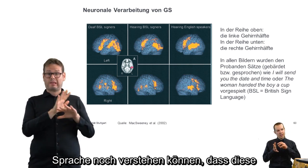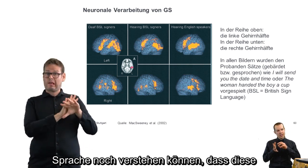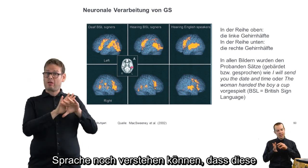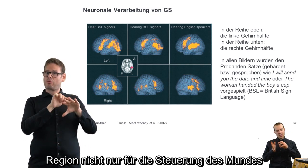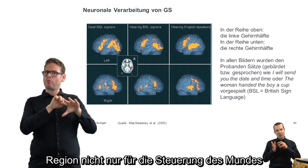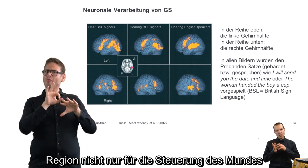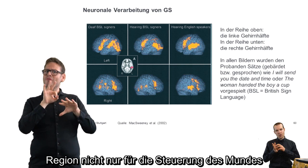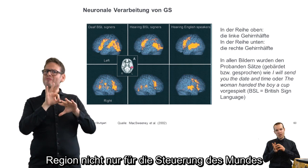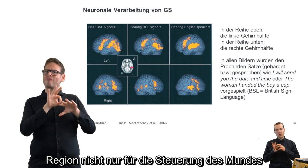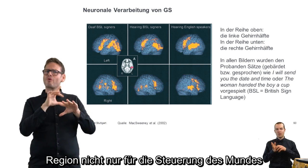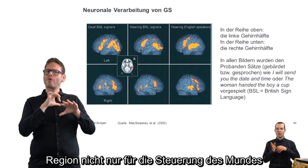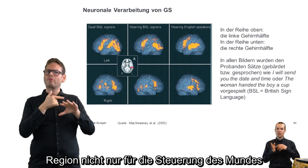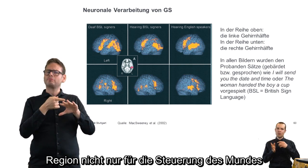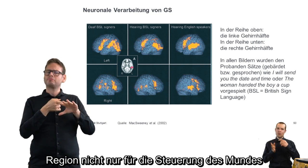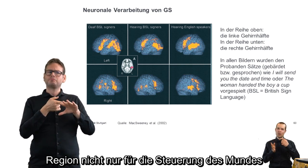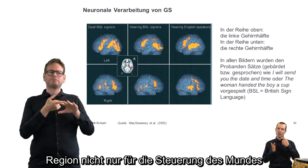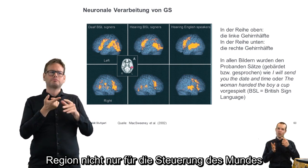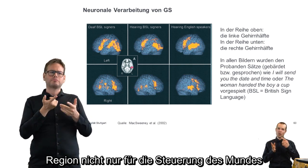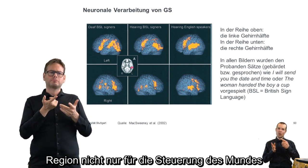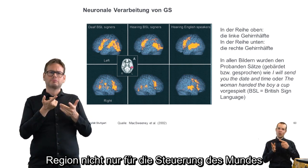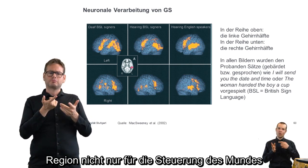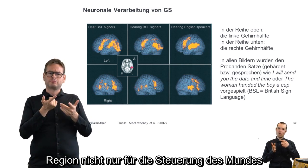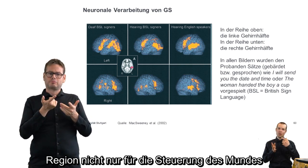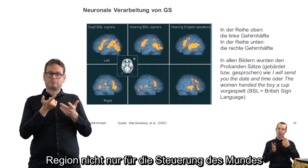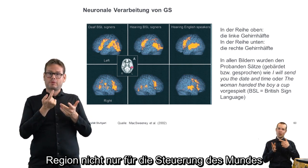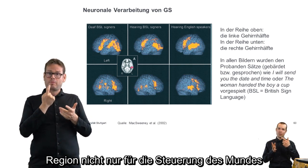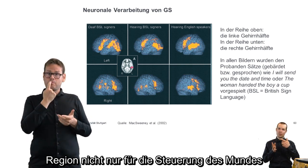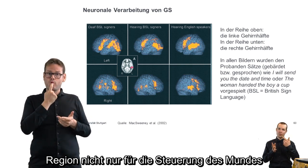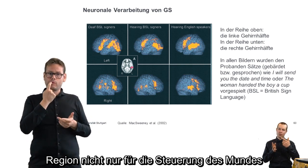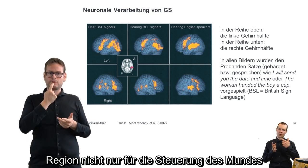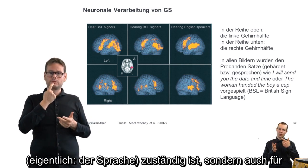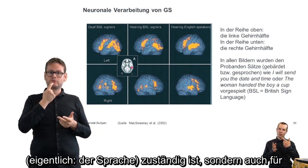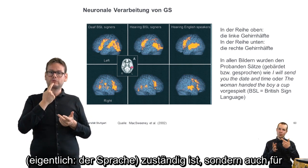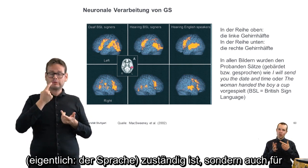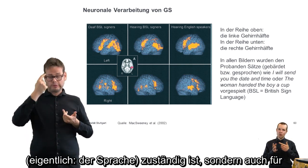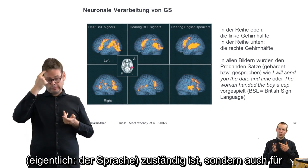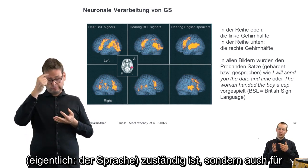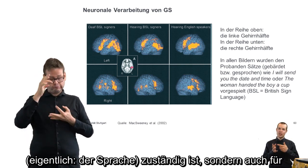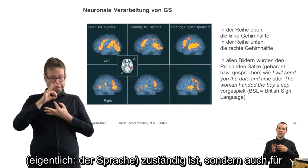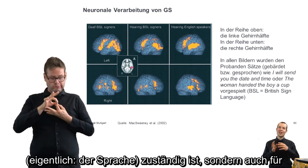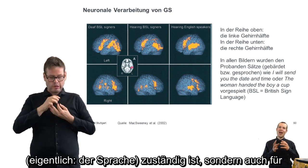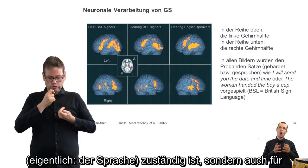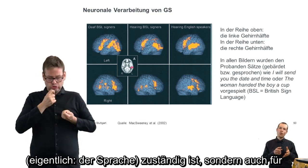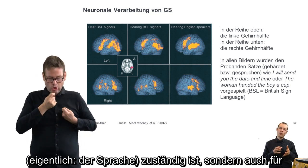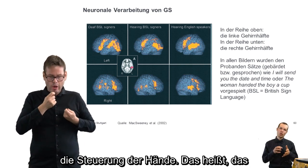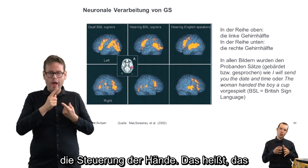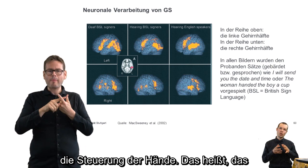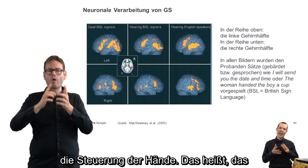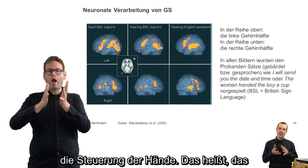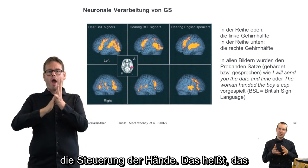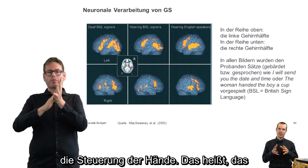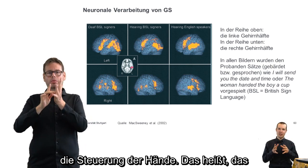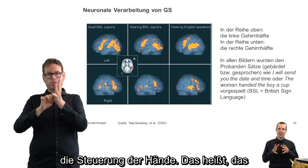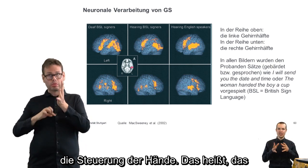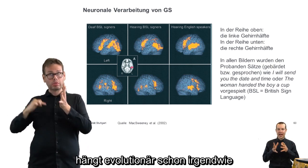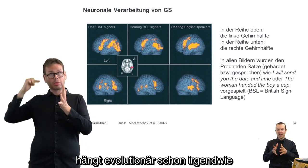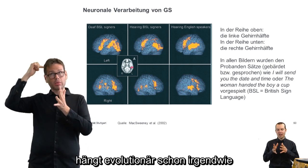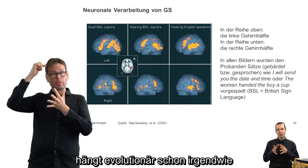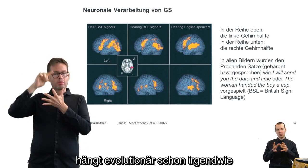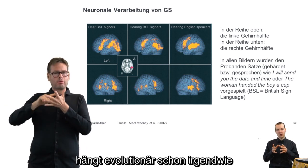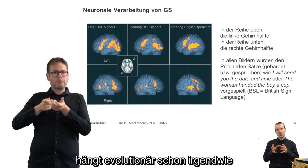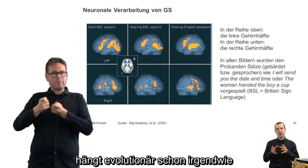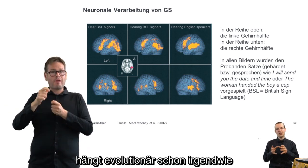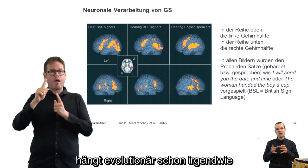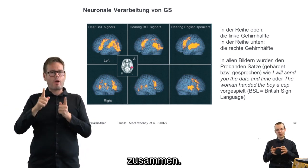diese Region nicht nur für die Steuerung des Mondes zuständig ist sondern auch für die Steuerung der Hände das heißt das